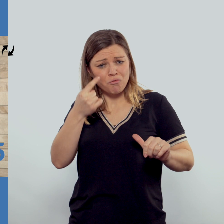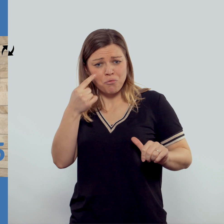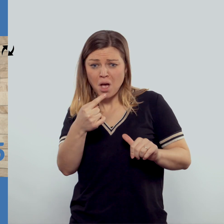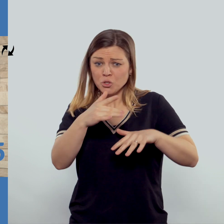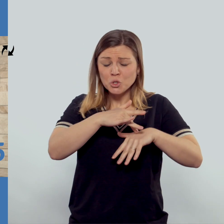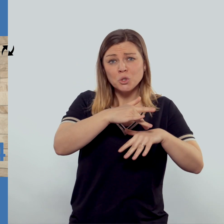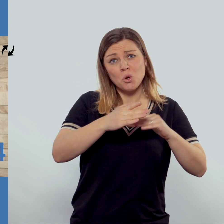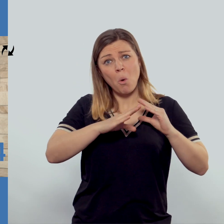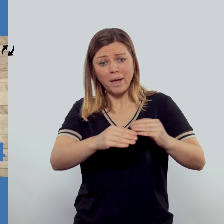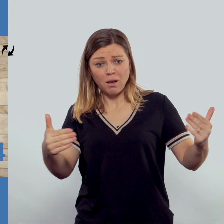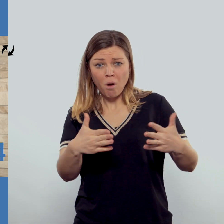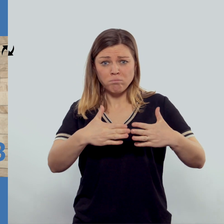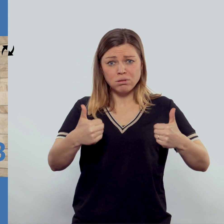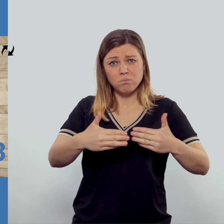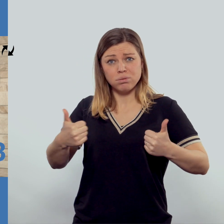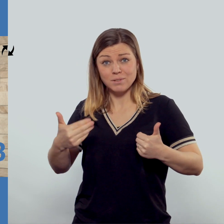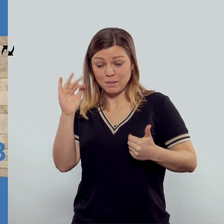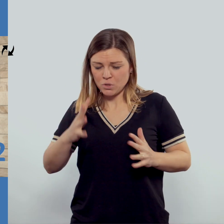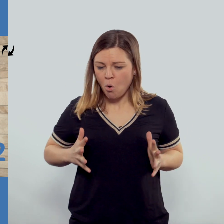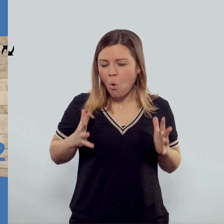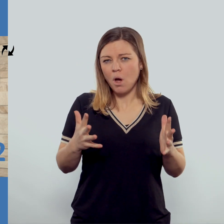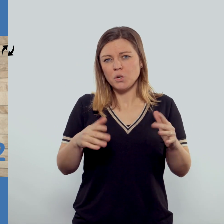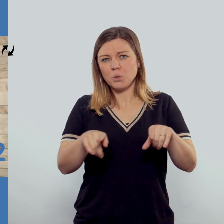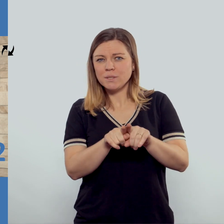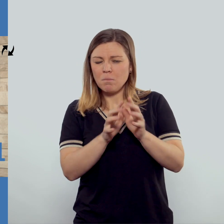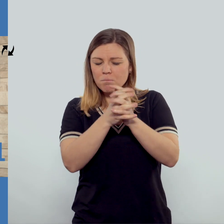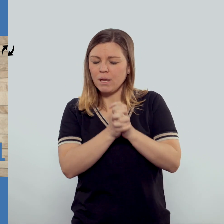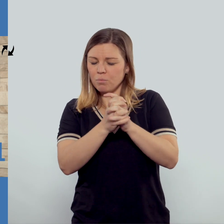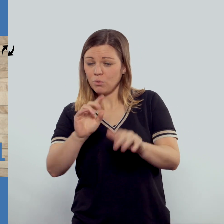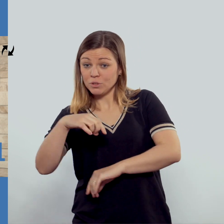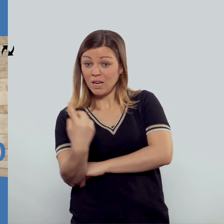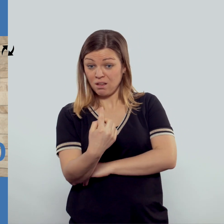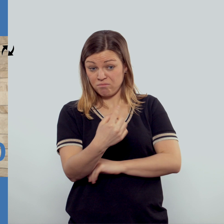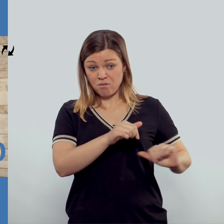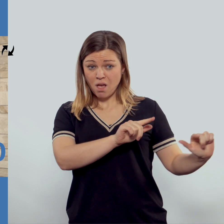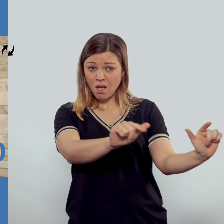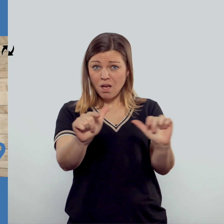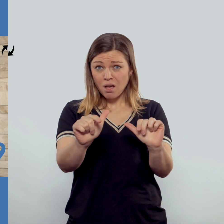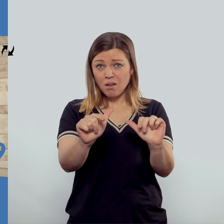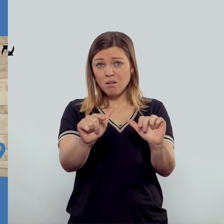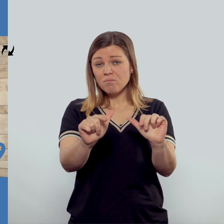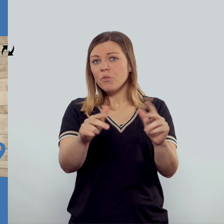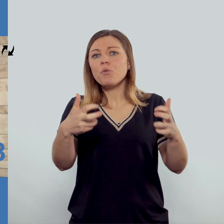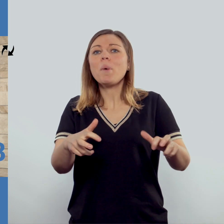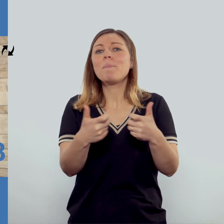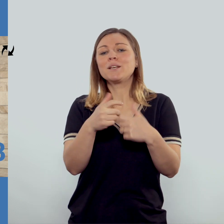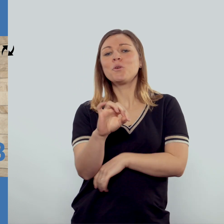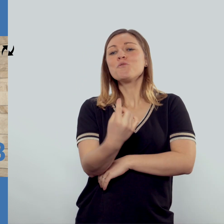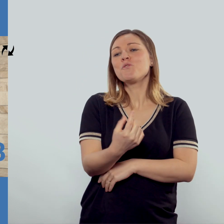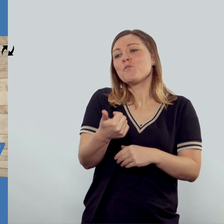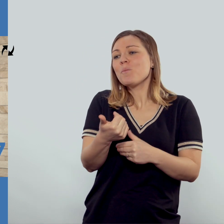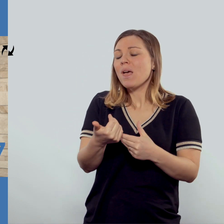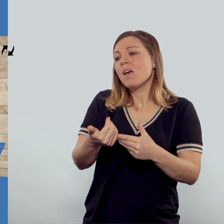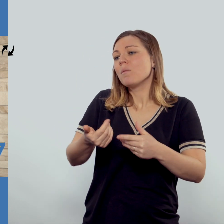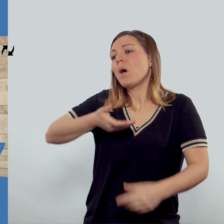des malades guéris. Donc je vous encourage, et je vais prier pour vous, je vous encourage à simplement, là où vous êtes autour de vous, plutôt que de parler,